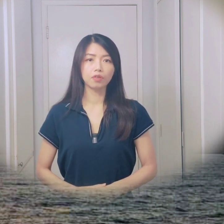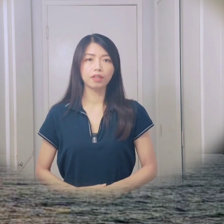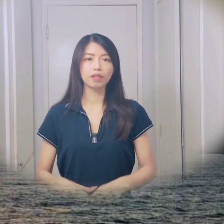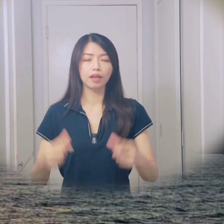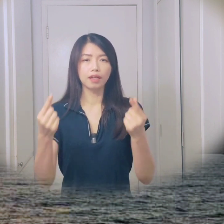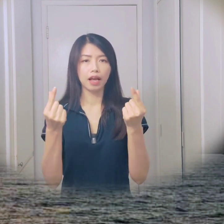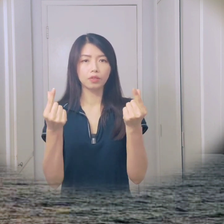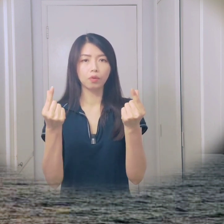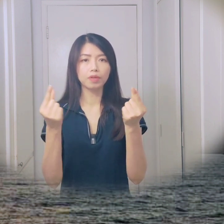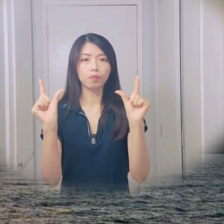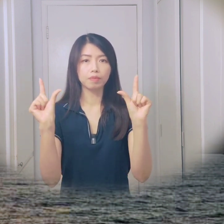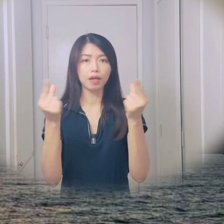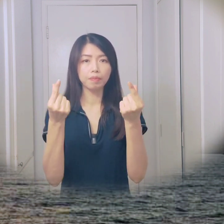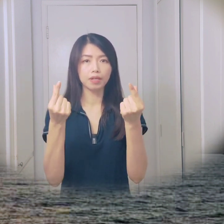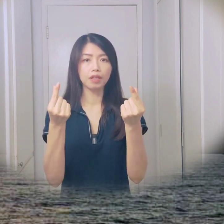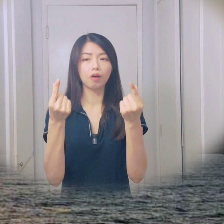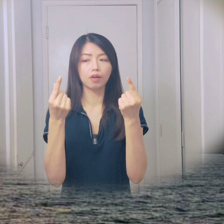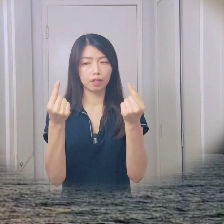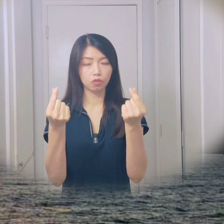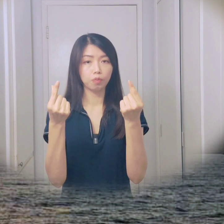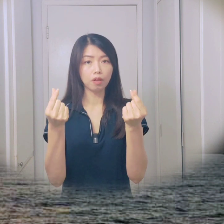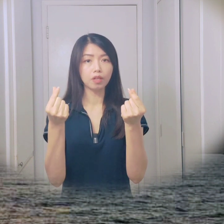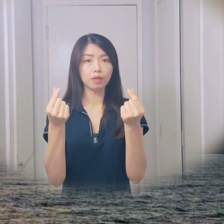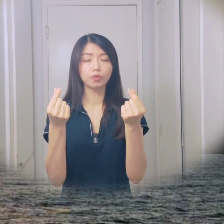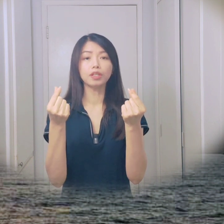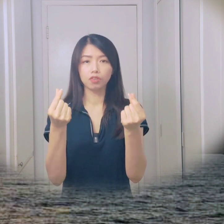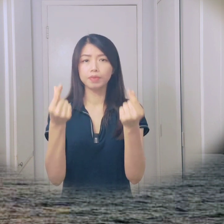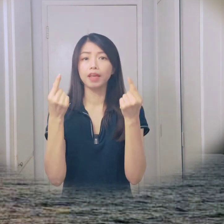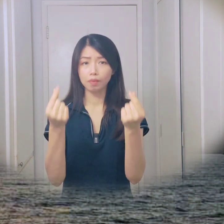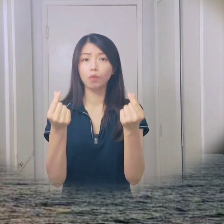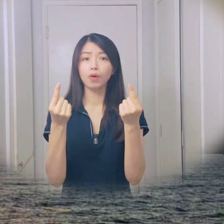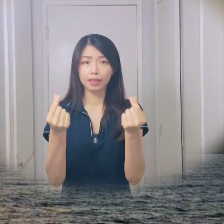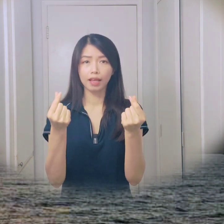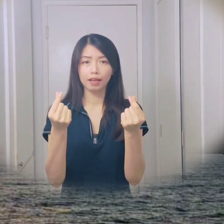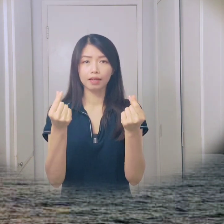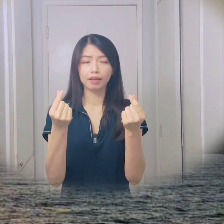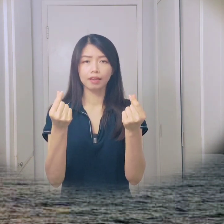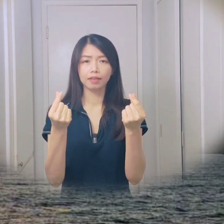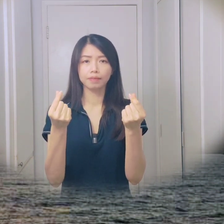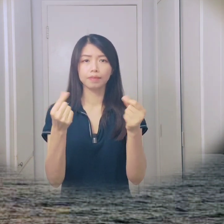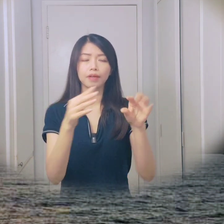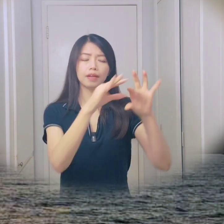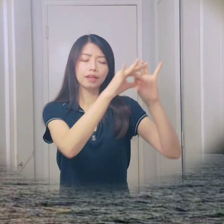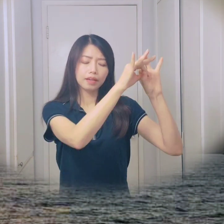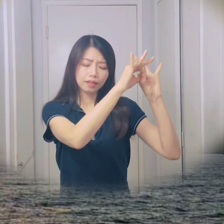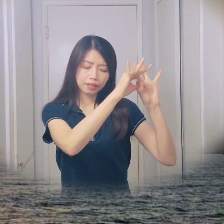뜻의 수어는 양손 엄지검지만 펴셔서 2번 부딪혀 주시면 돼요. 뭐뭐 같다.